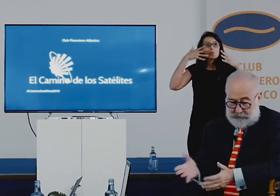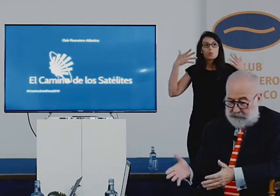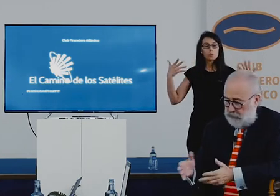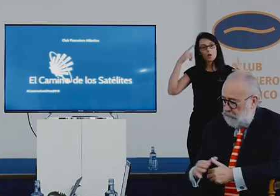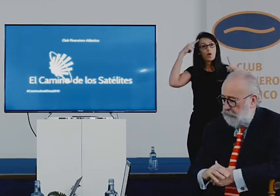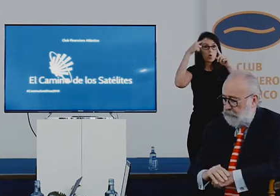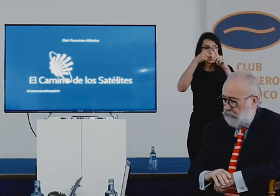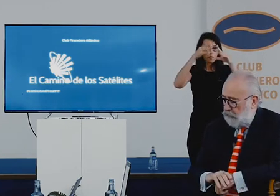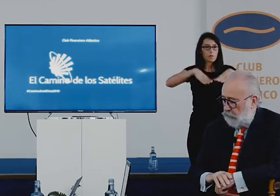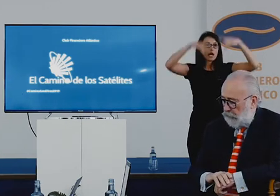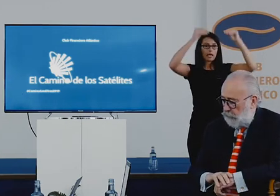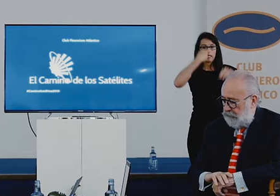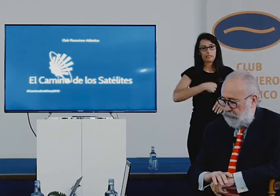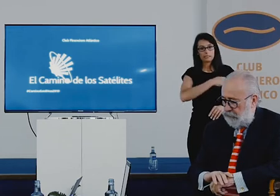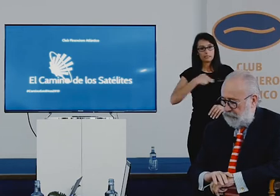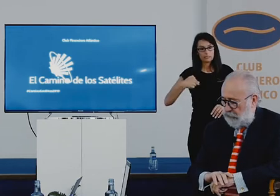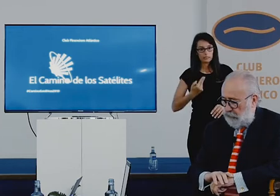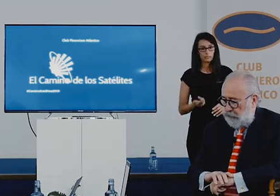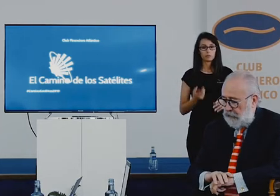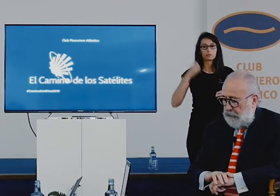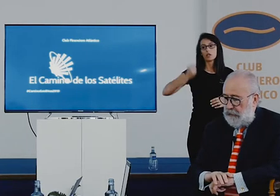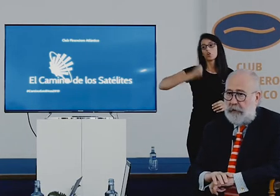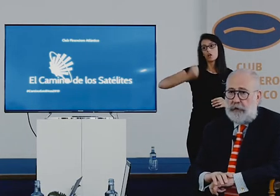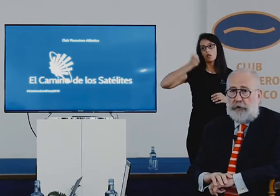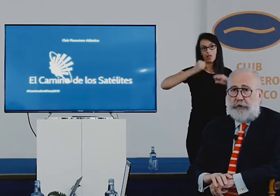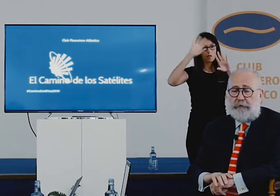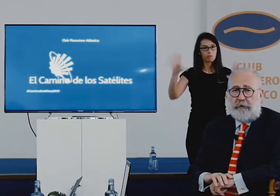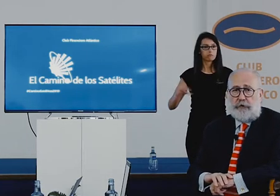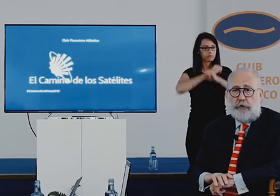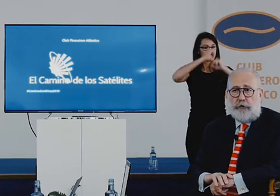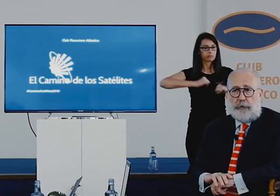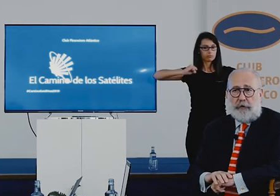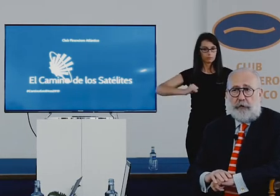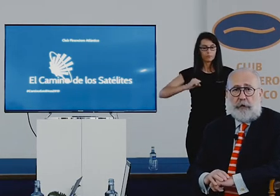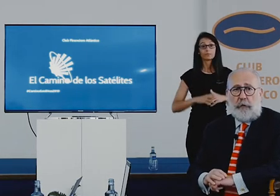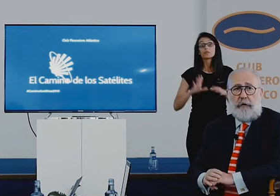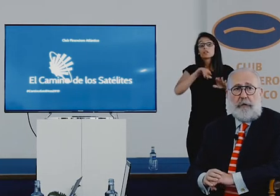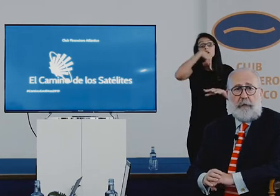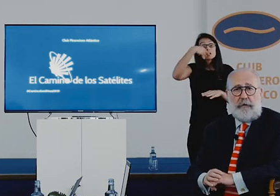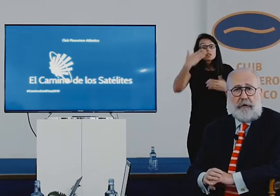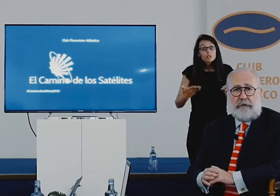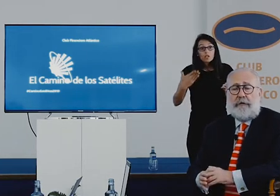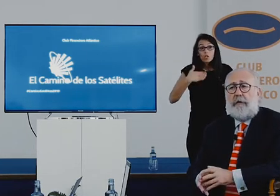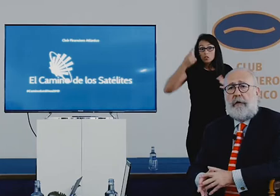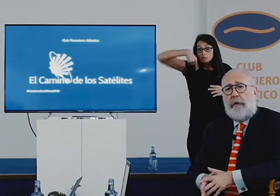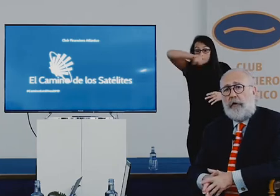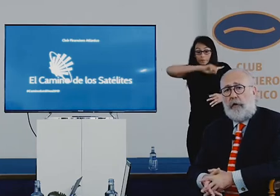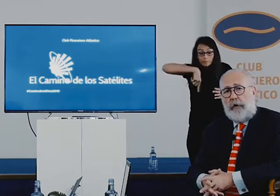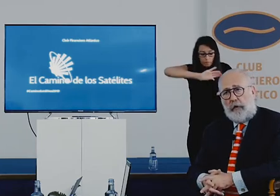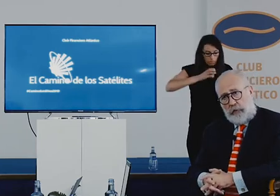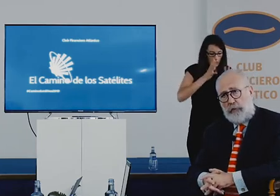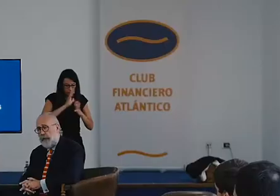al Camino de Santiago, con la culminación del Xacobeo. Entonces, esto nos pareció de enorme interés